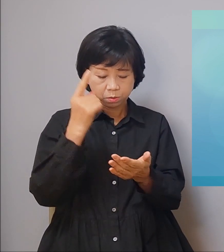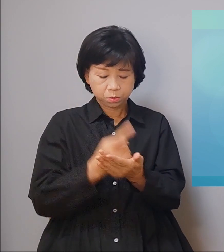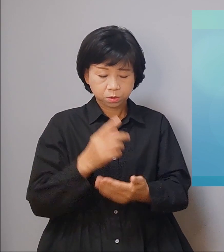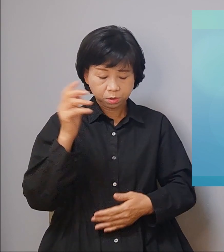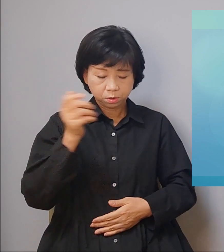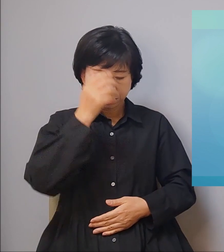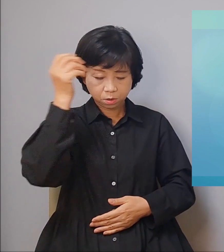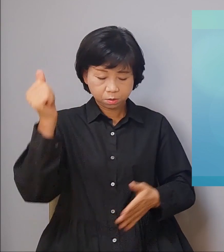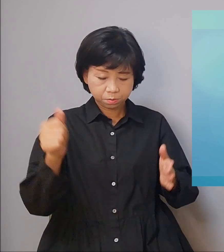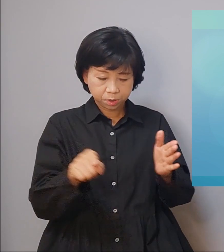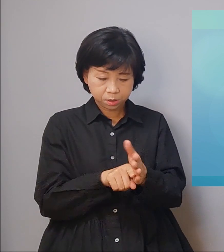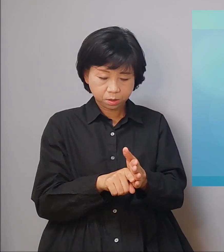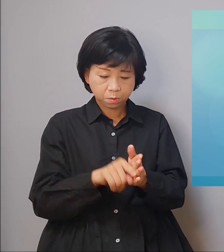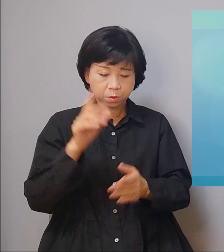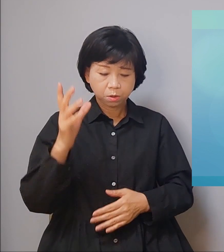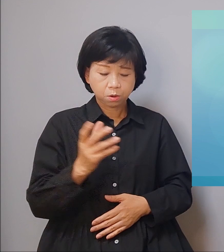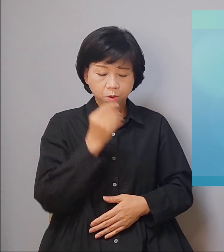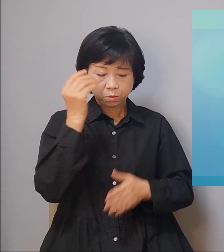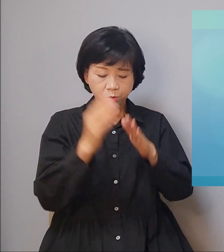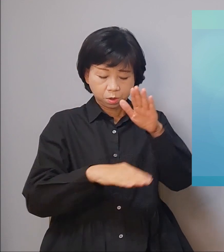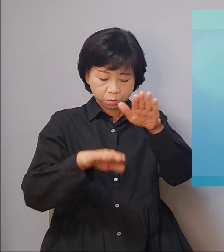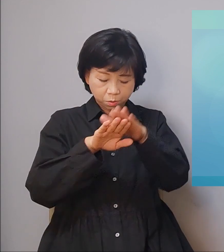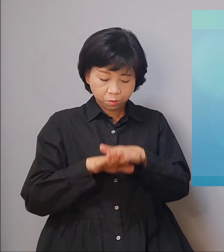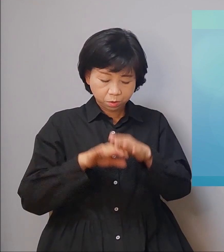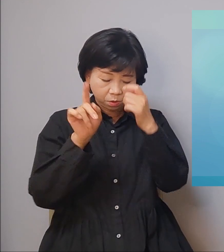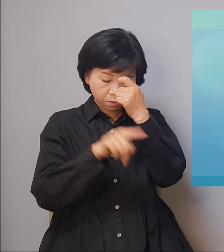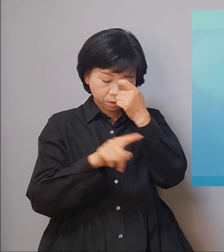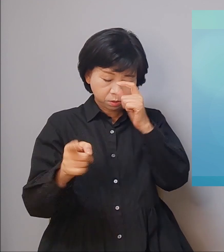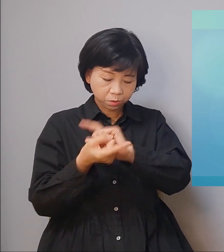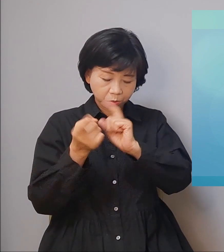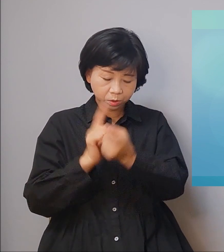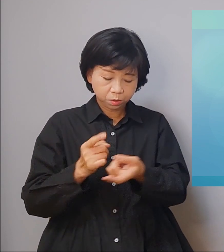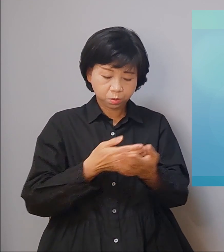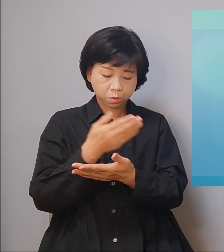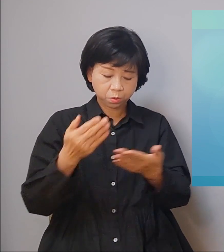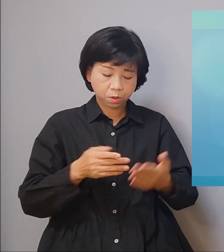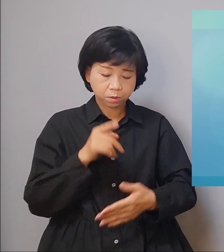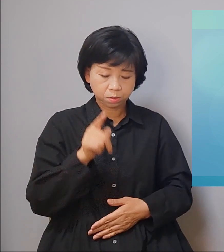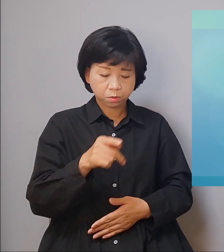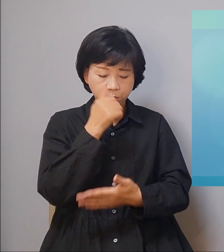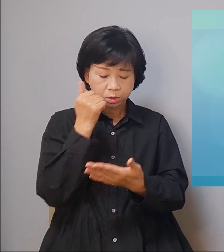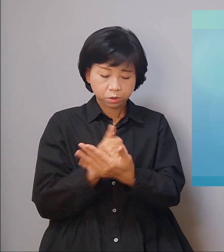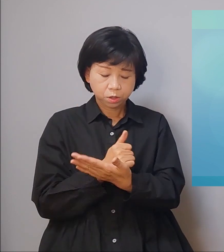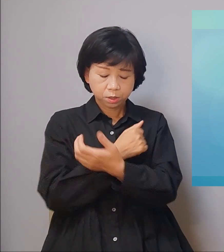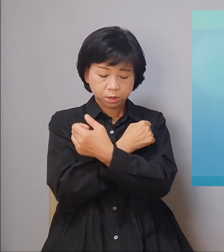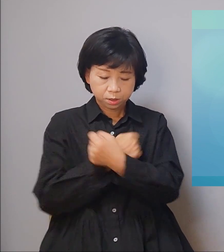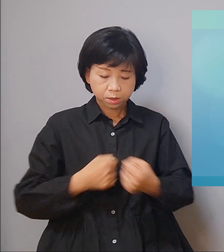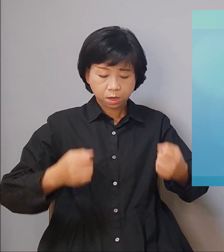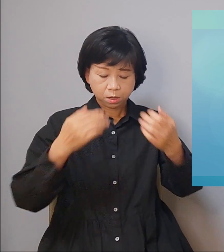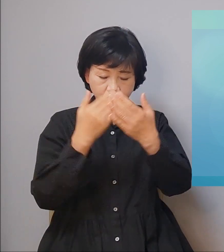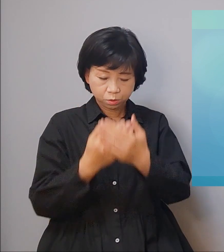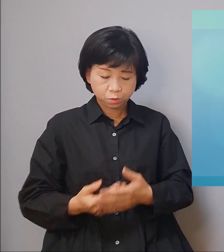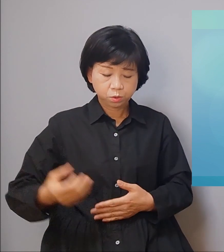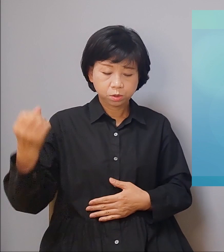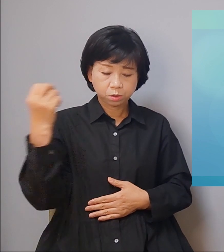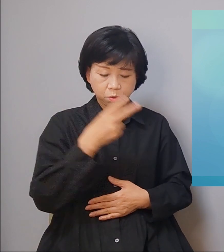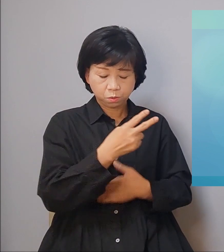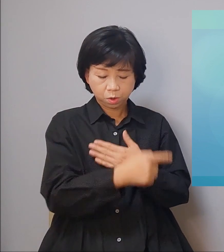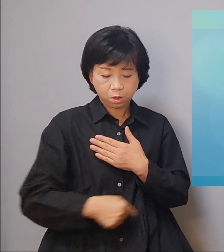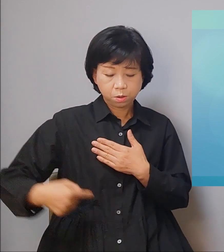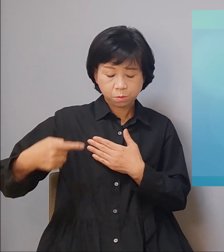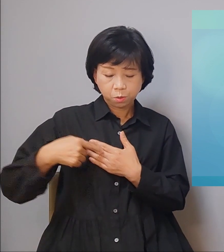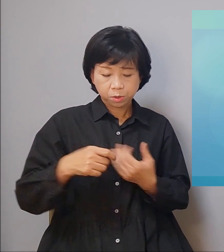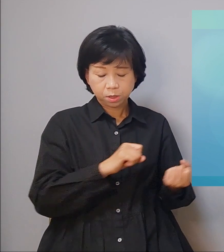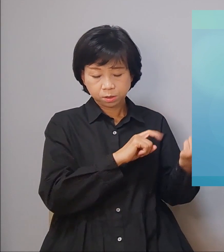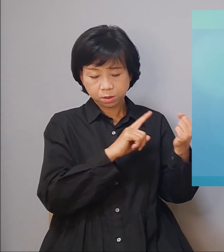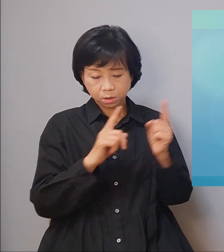오시리라. 성령을 믿사오며 거룩한 공예와 성도가 서로 교통하는 것과 죄를 사하여 주시는